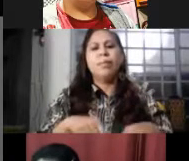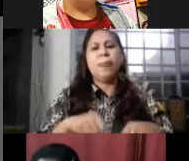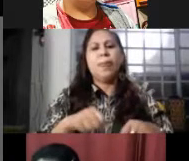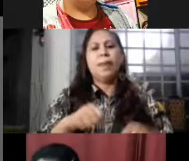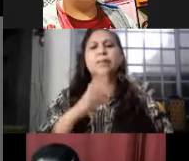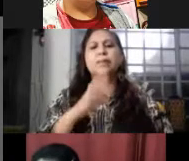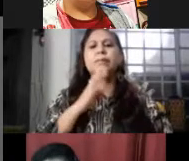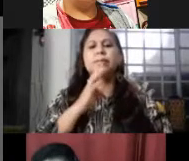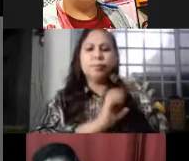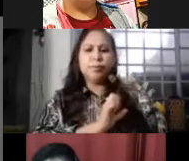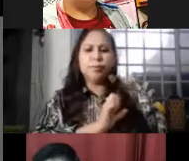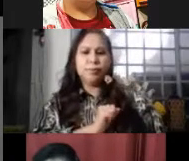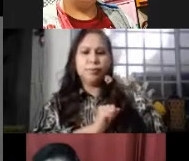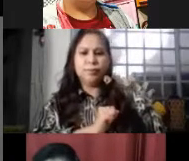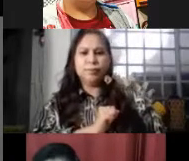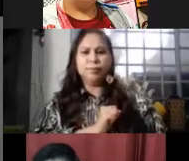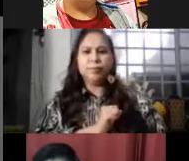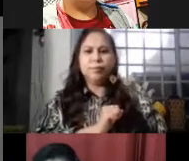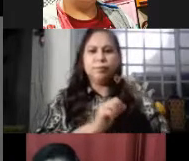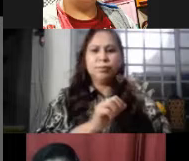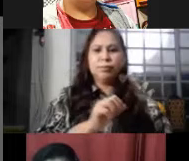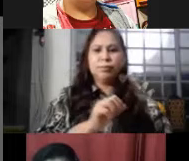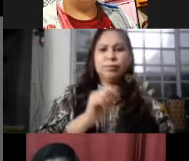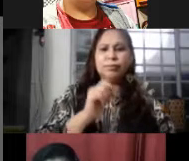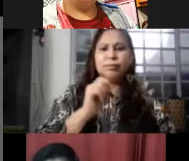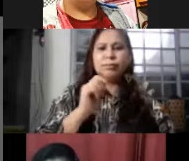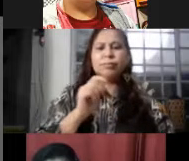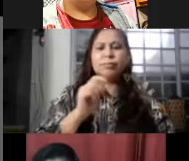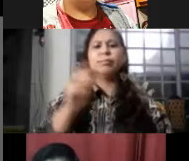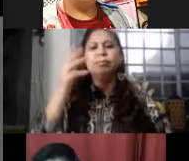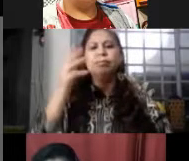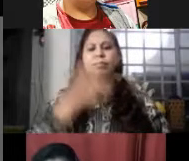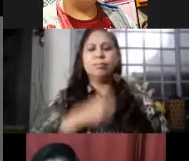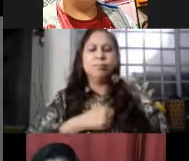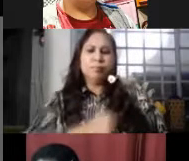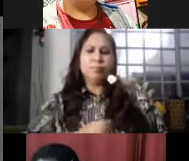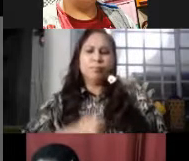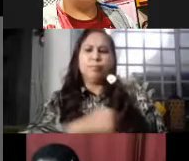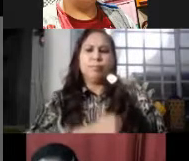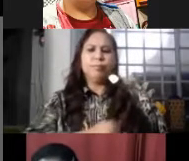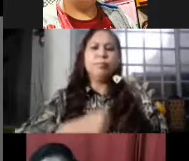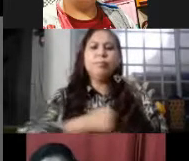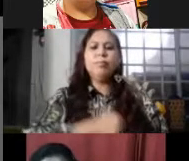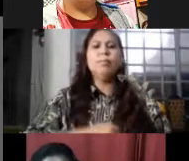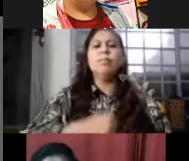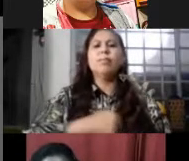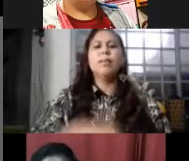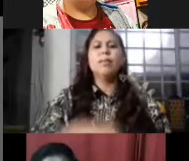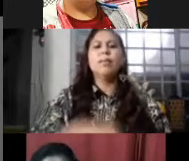conhecer o amor e todo o seu calor. Ai, que saudade de